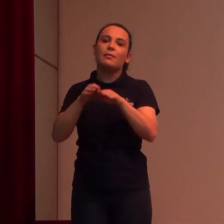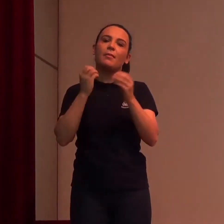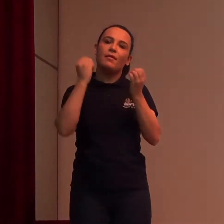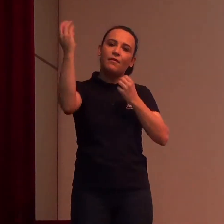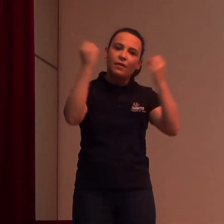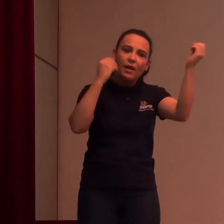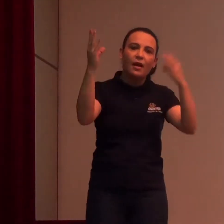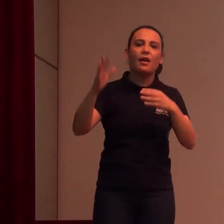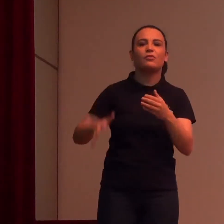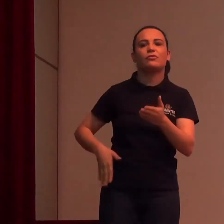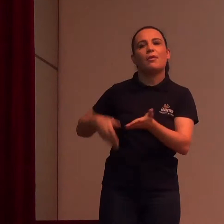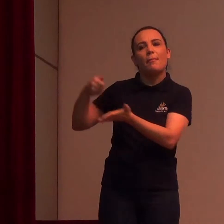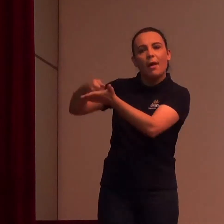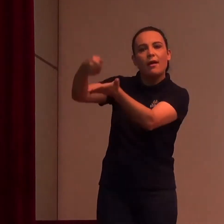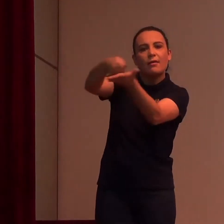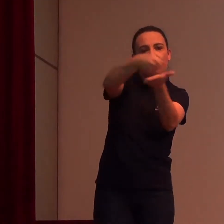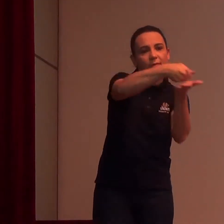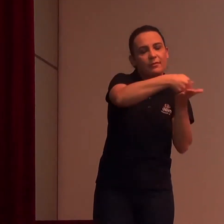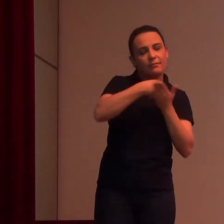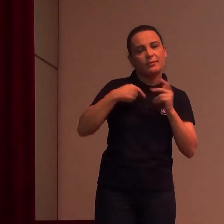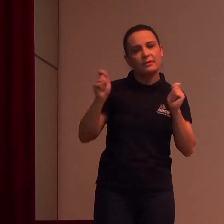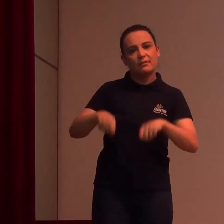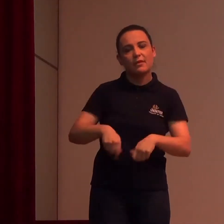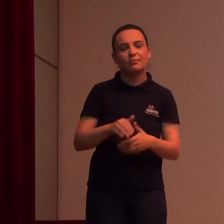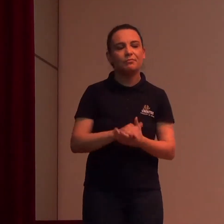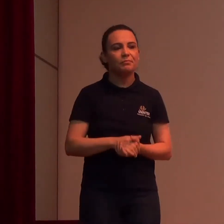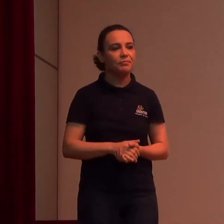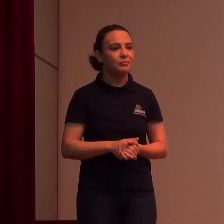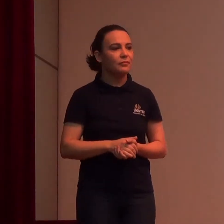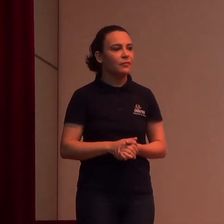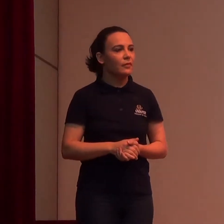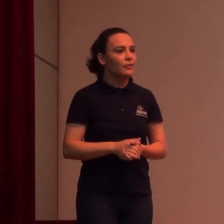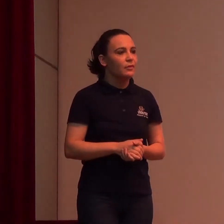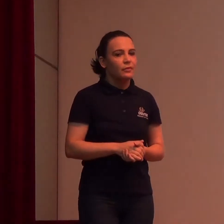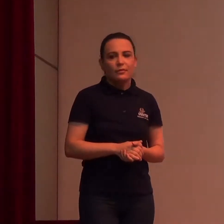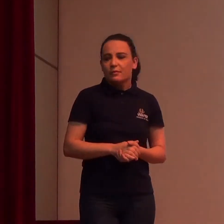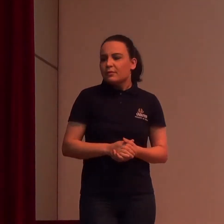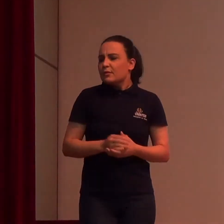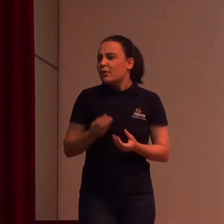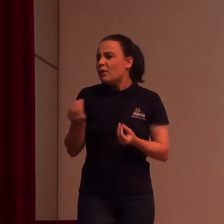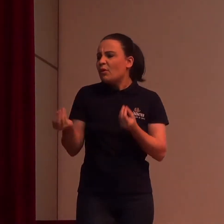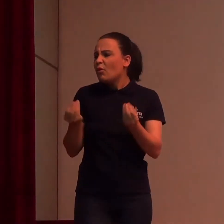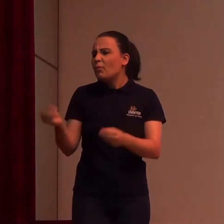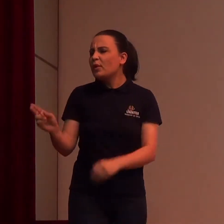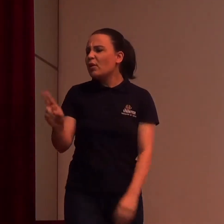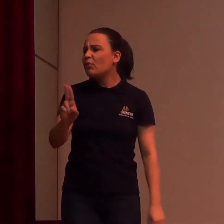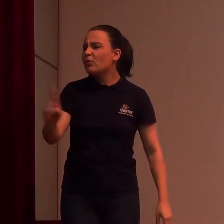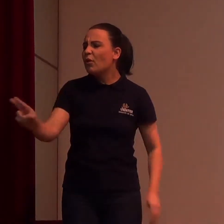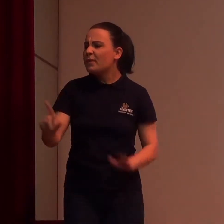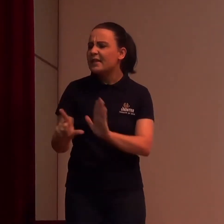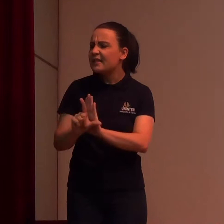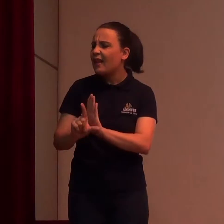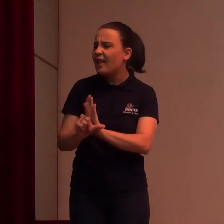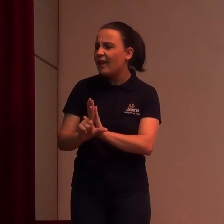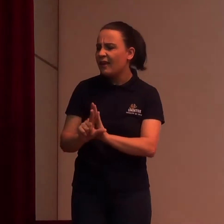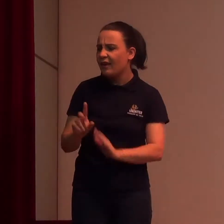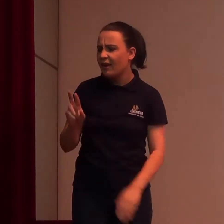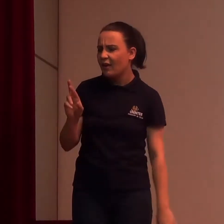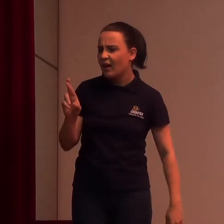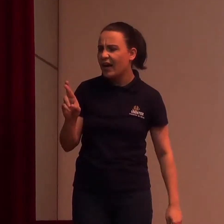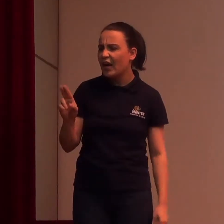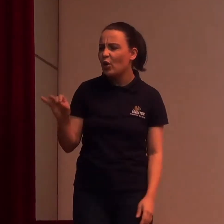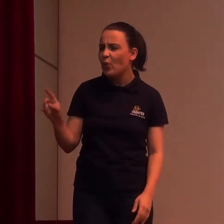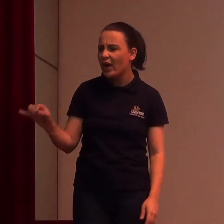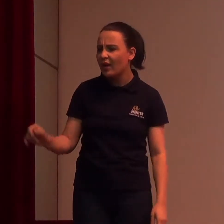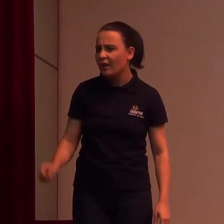inclusiva. E aí aproveito para falar que a gente vai ter um encontro nacional da rede de leitura inclusiva, vai